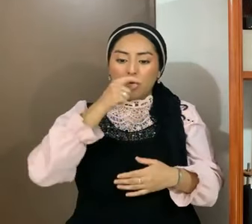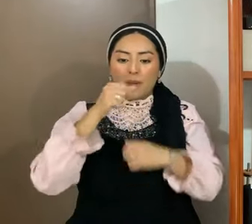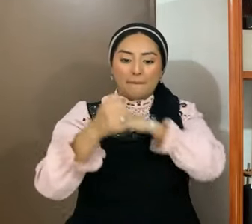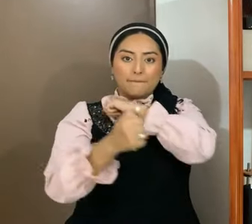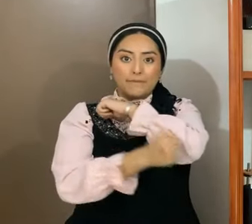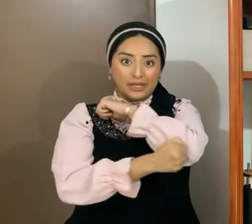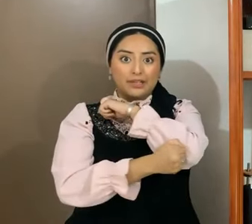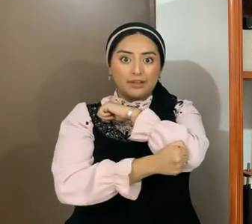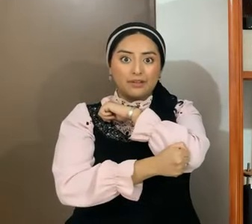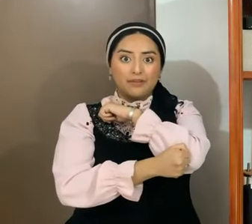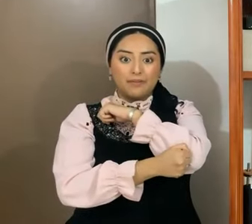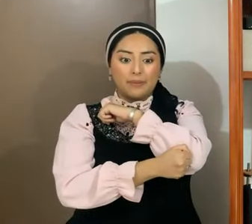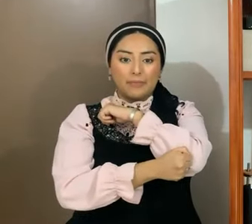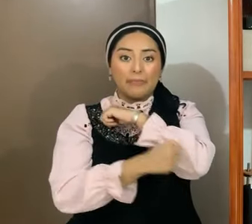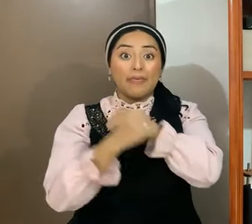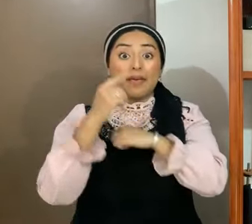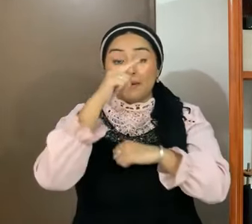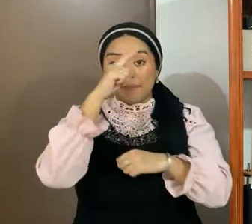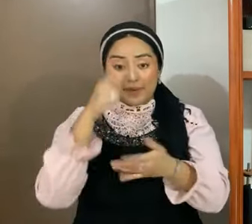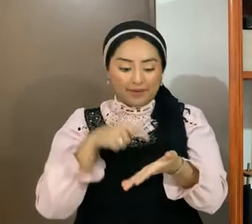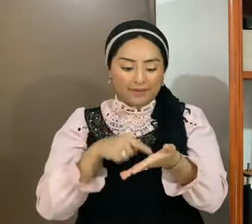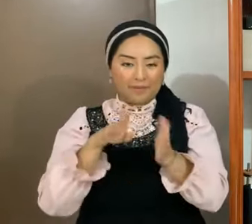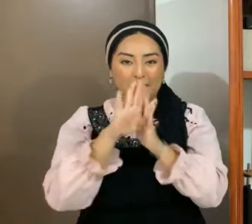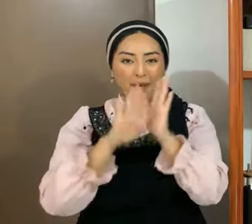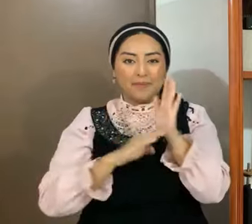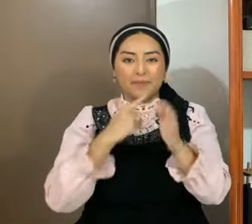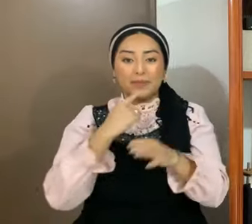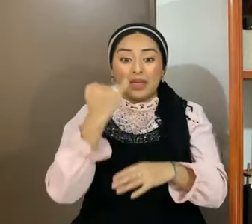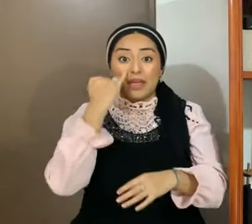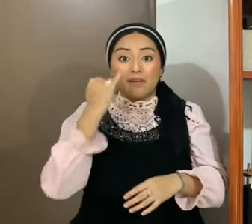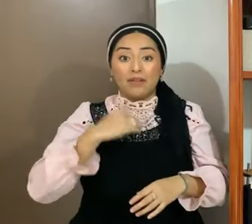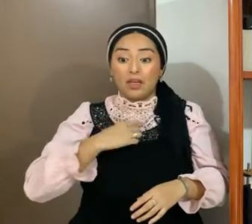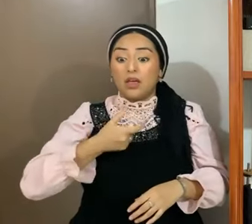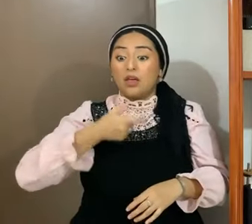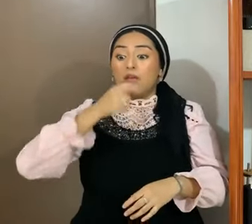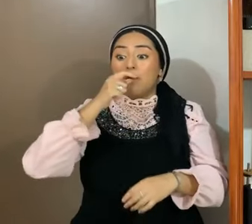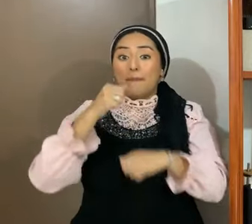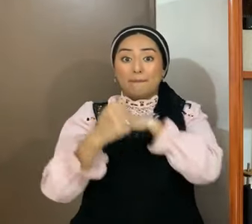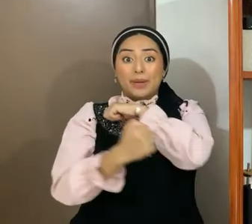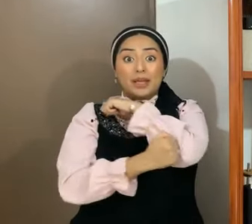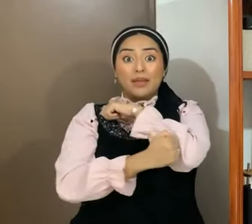escrito en el libro de Corintios, quien toma de Pesaj